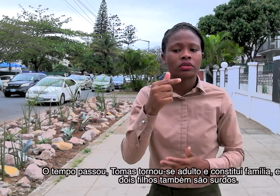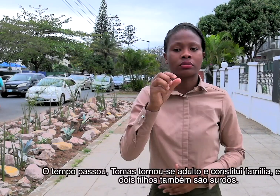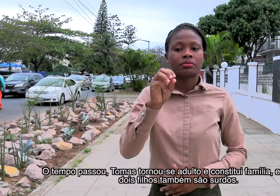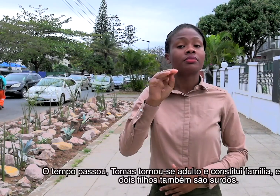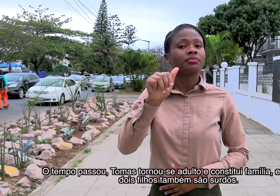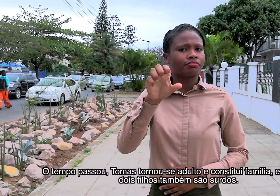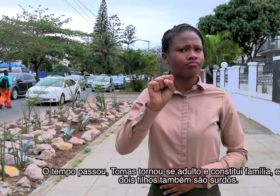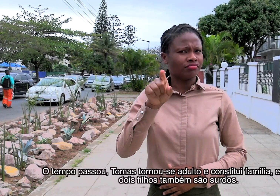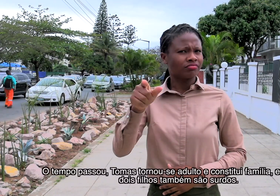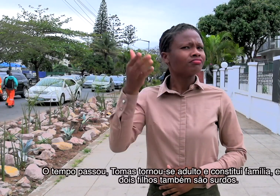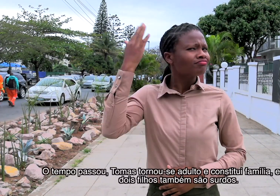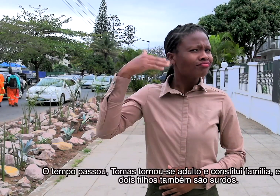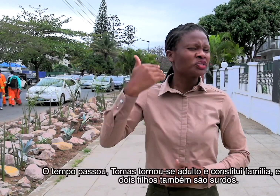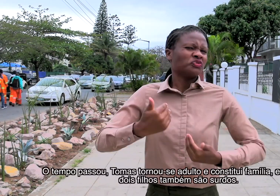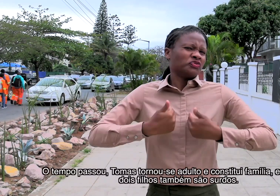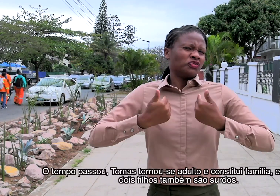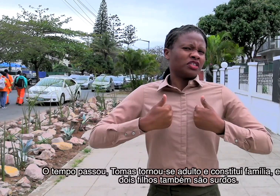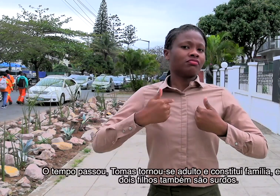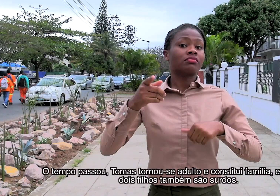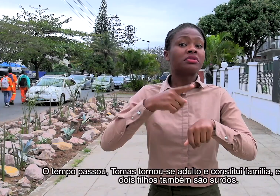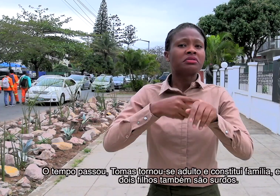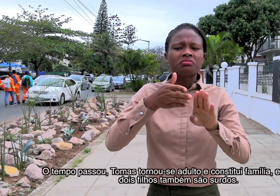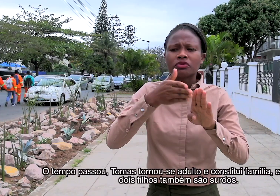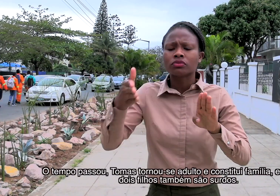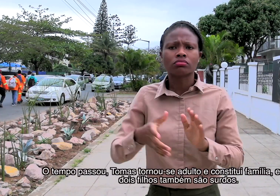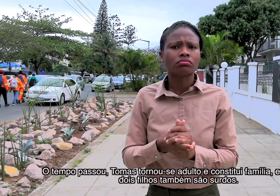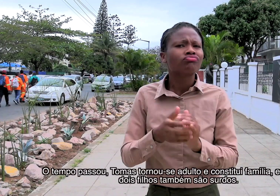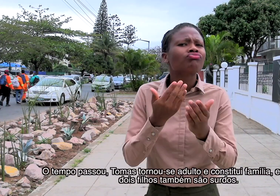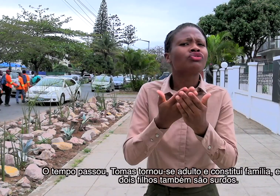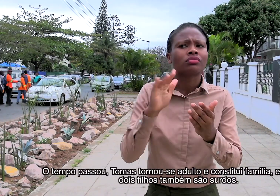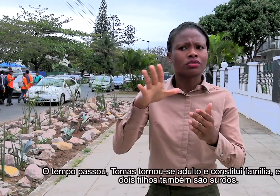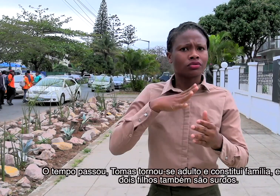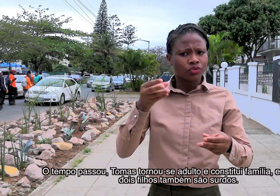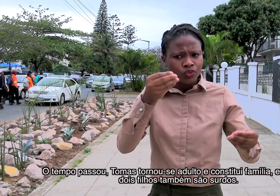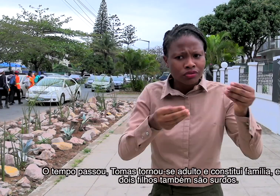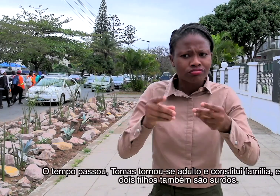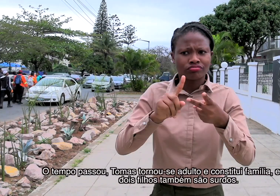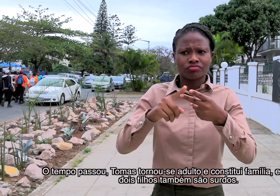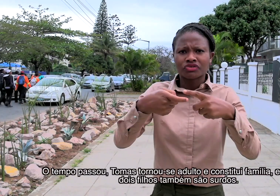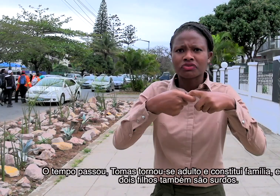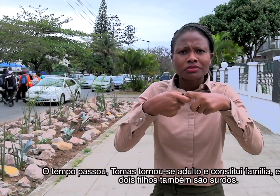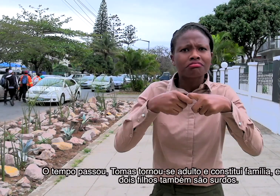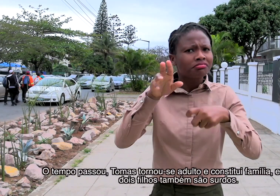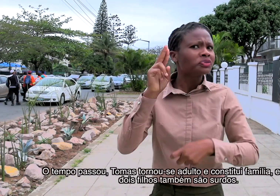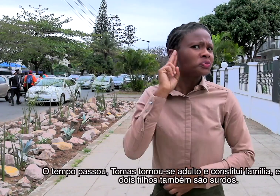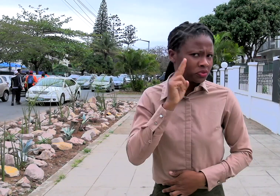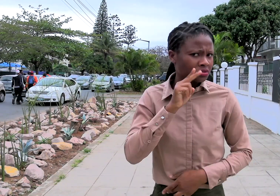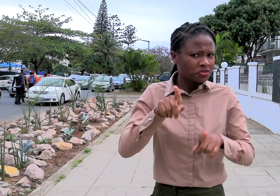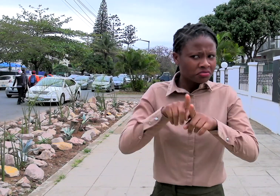O tempo passou, Tomás tornou-se adulto e constituiu família. Os 2 filhos também são surdos.